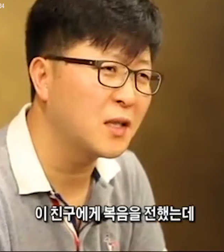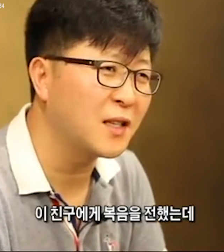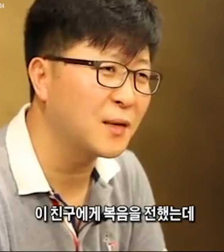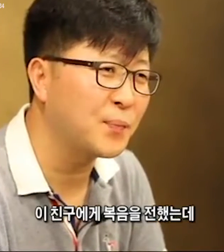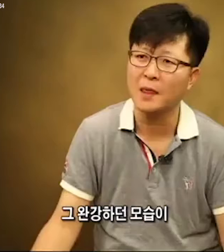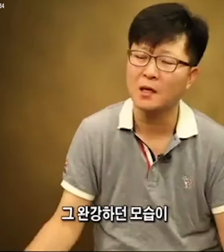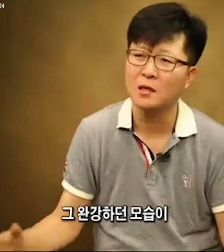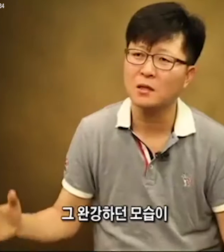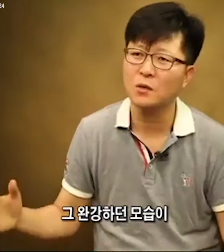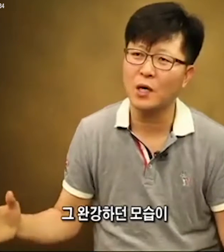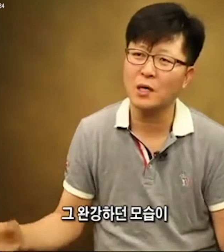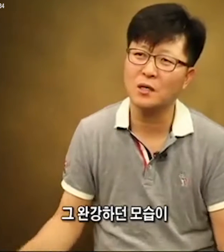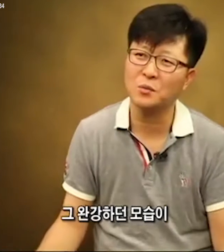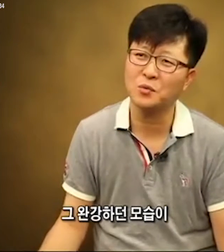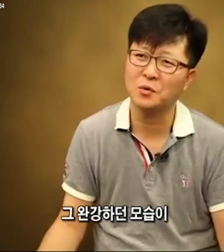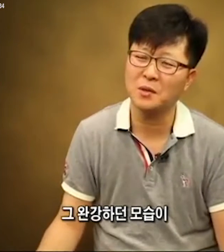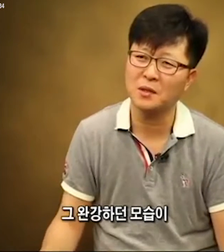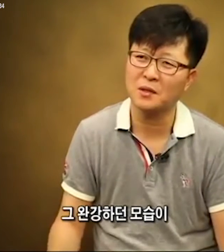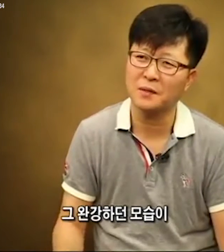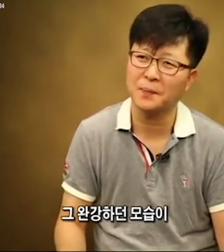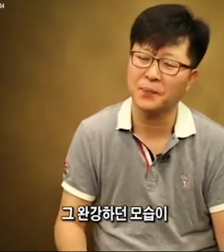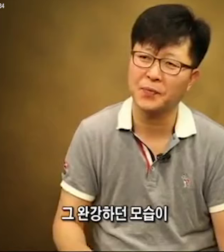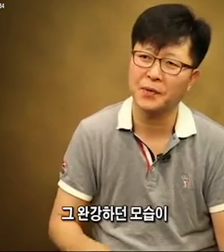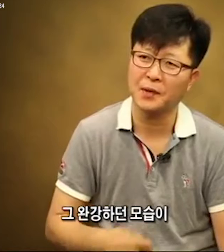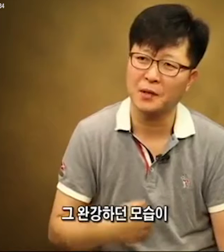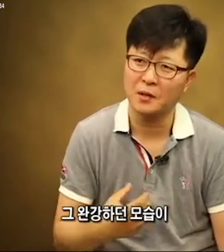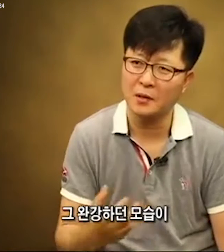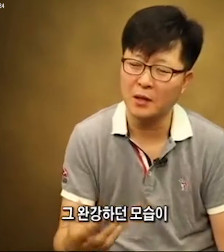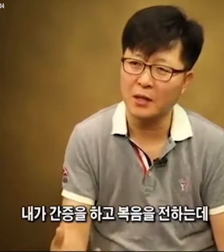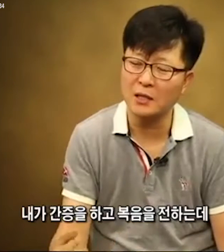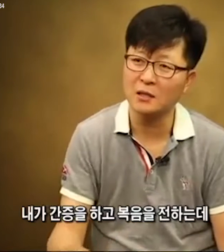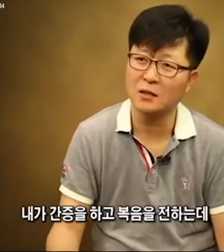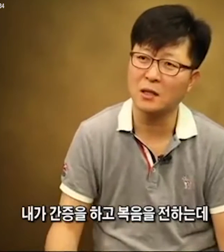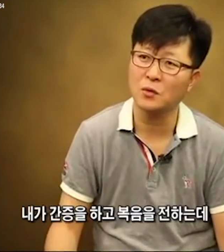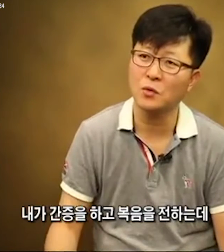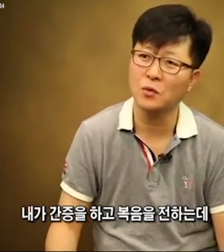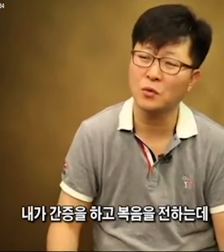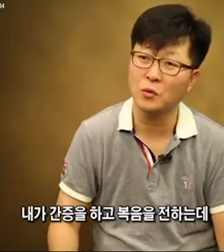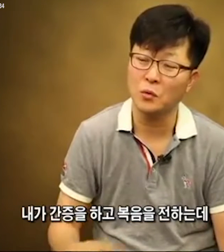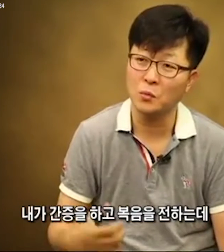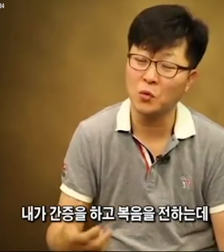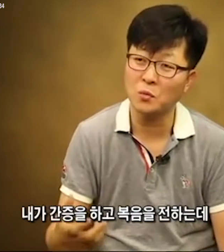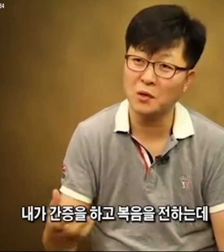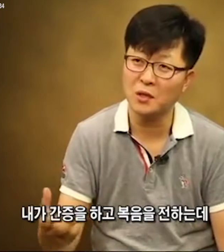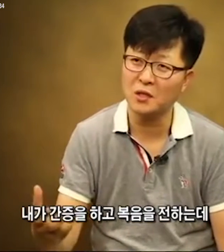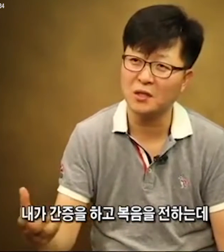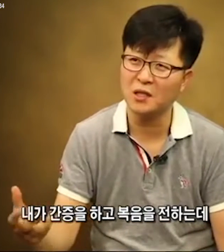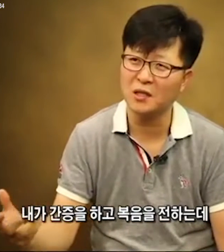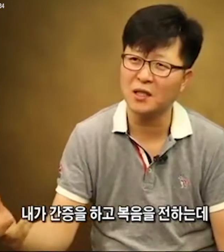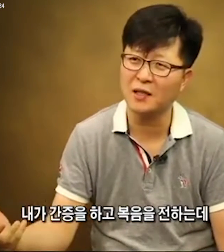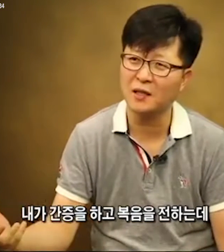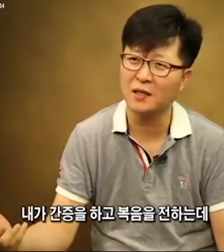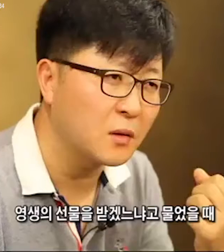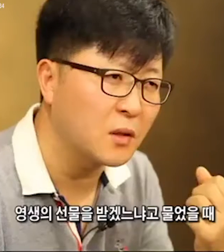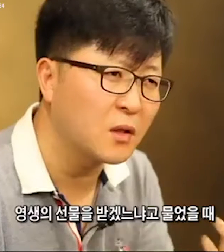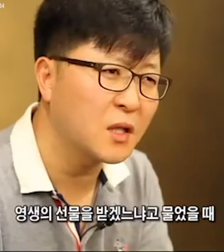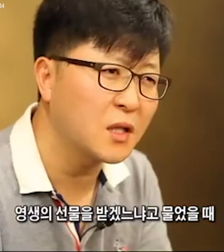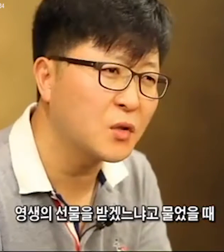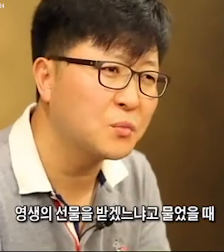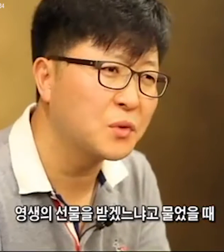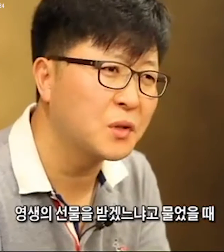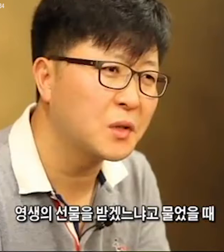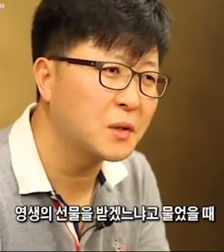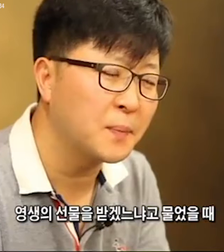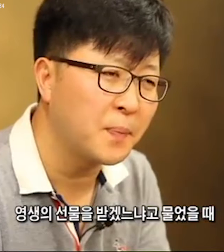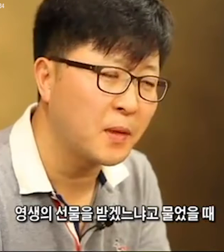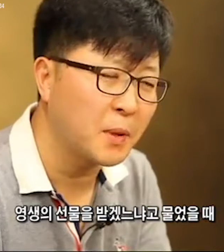복음을 전했는데 그 완강하던 모습이 내가 간증을 하고 복음을 이렇게 전하는데